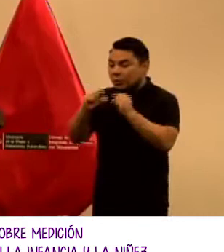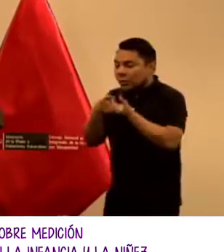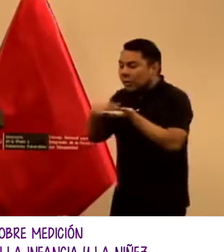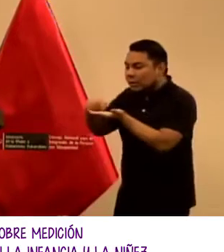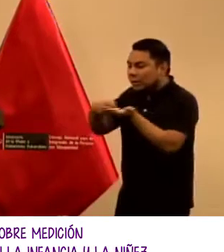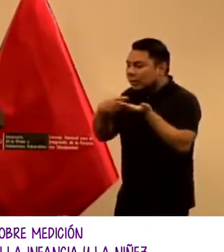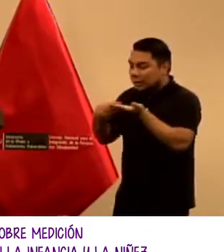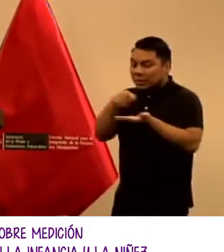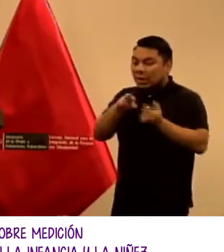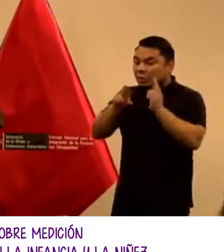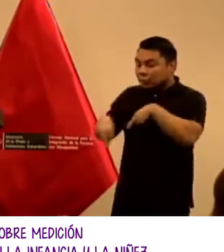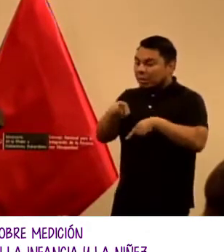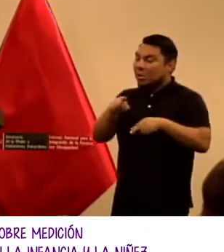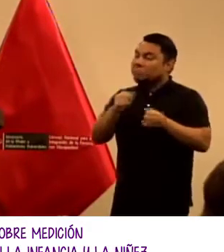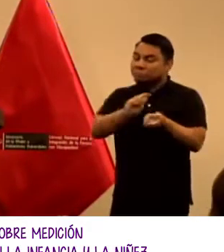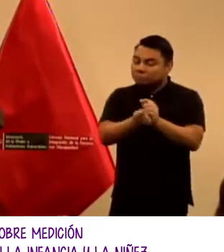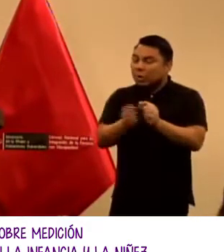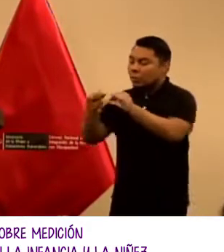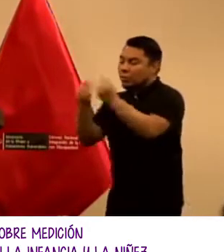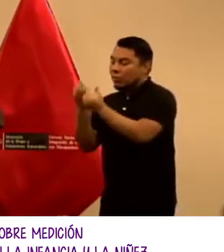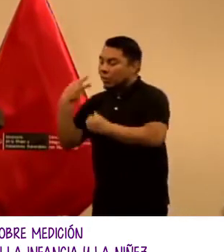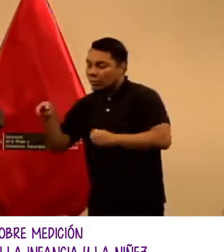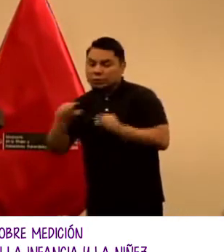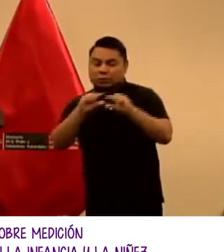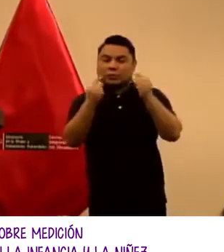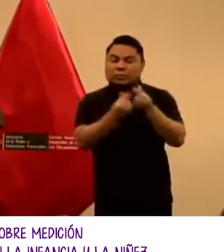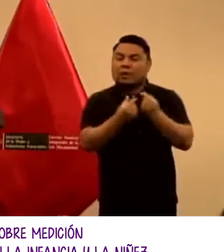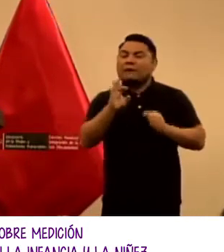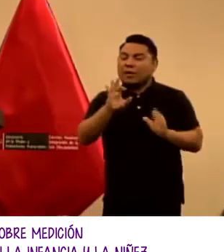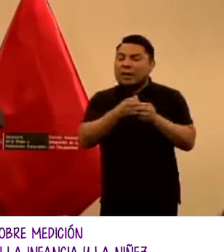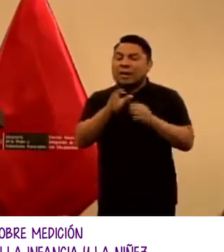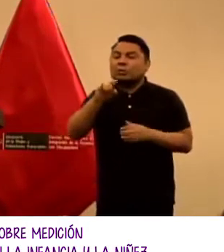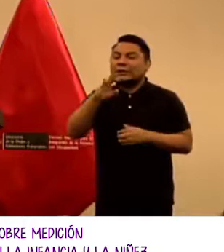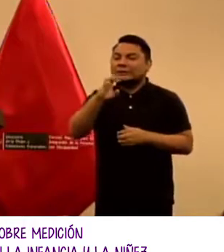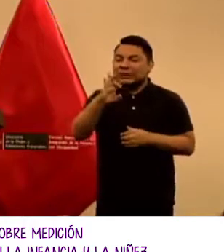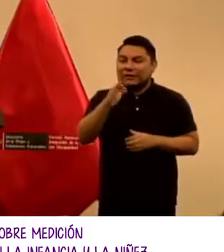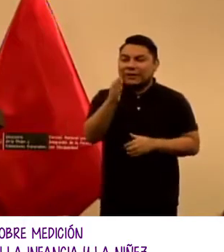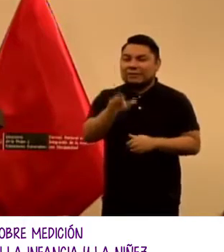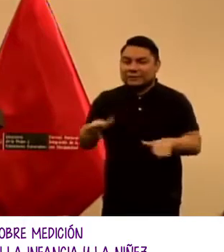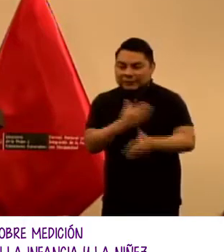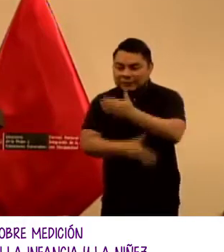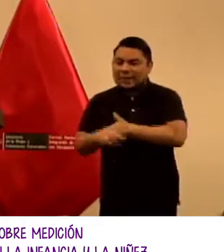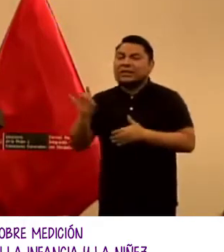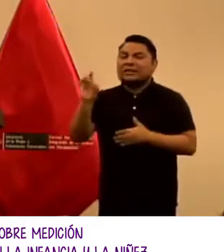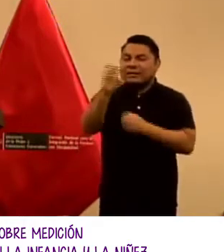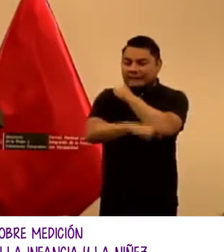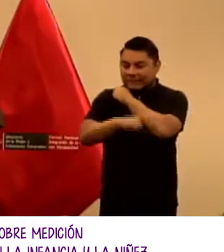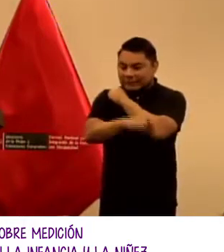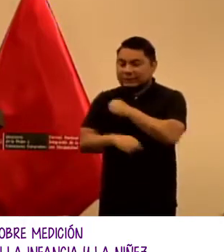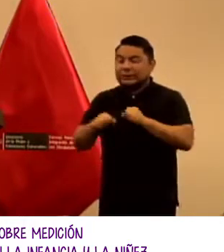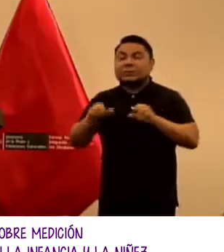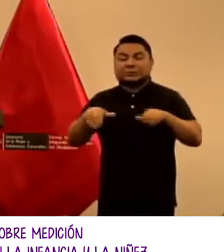resultados de la traducción con el grupo de Washington, con los puntos focales de UNICEF de discapacidad en los diferentes países y